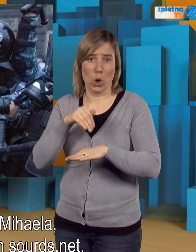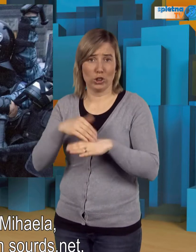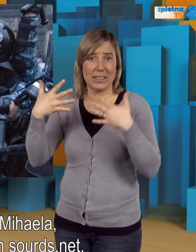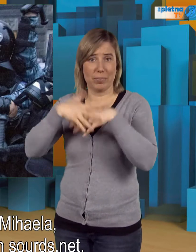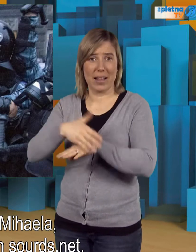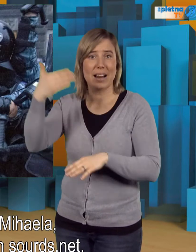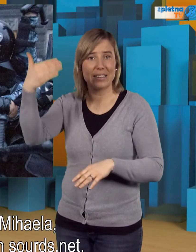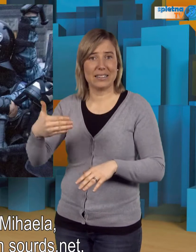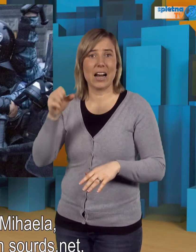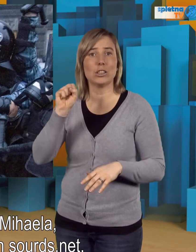sourds.net.